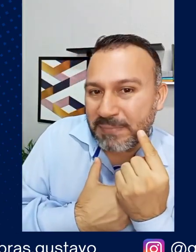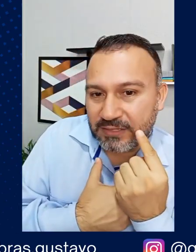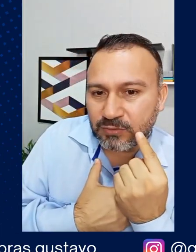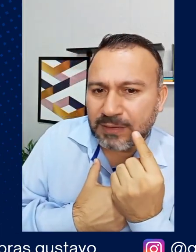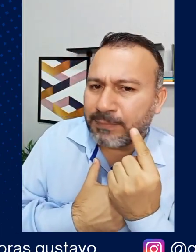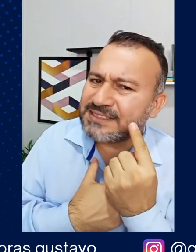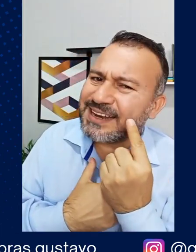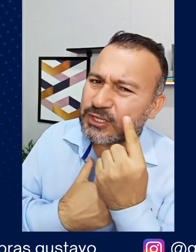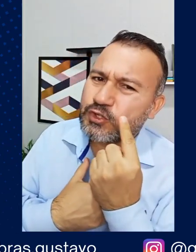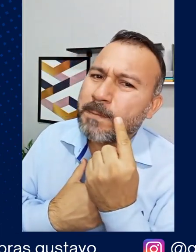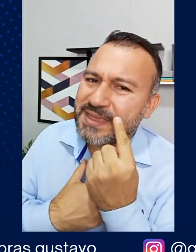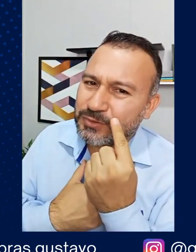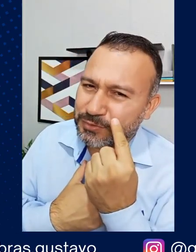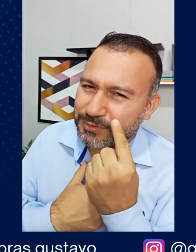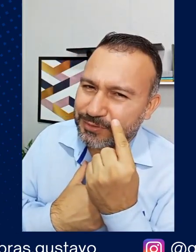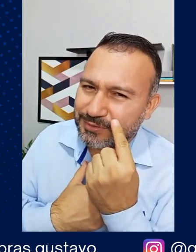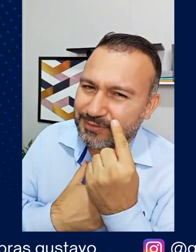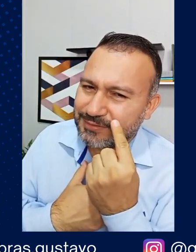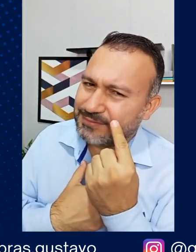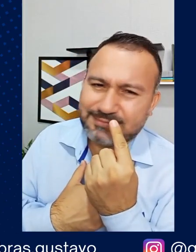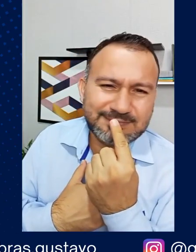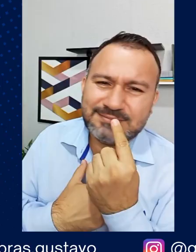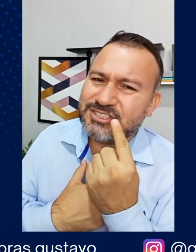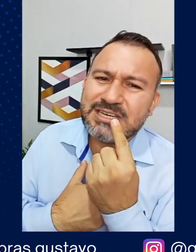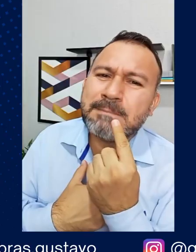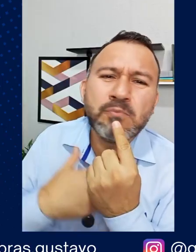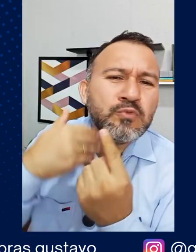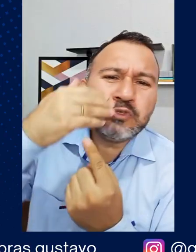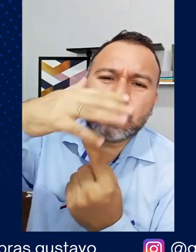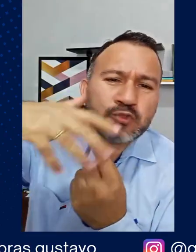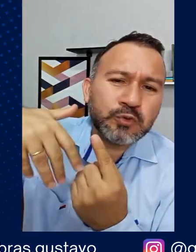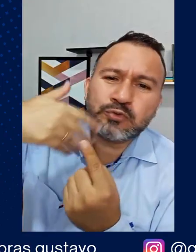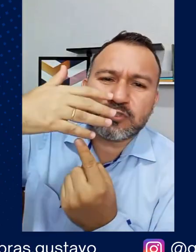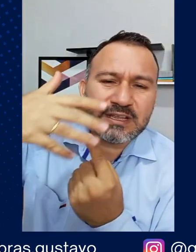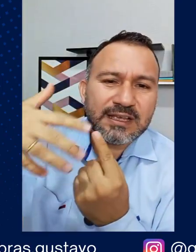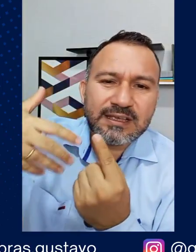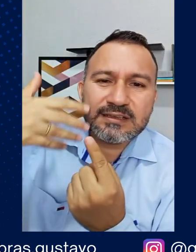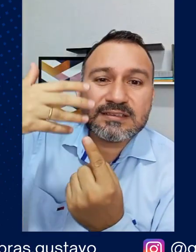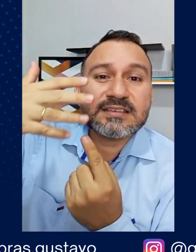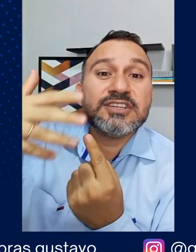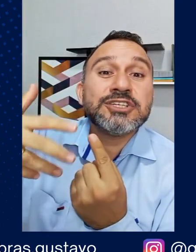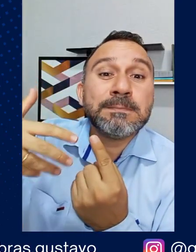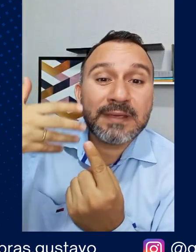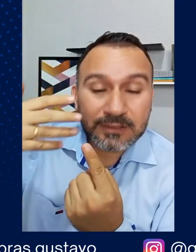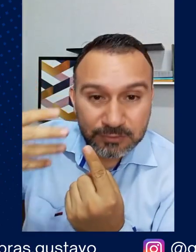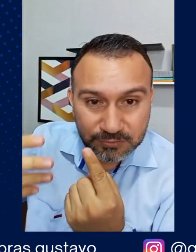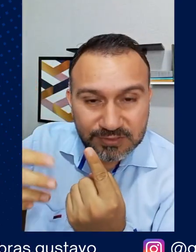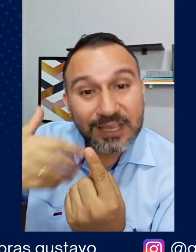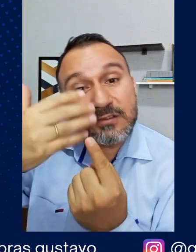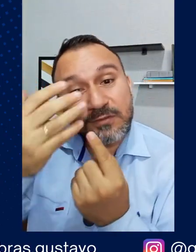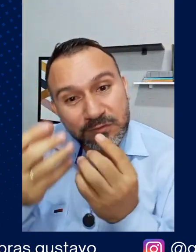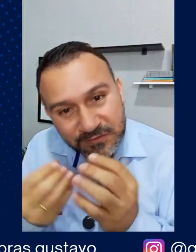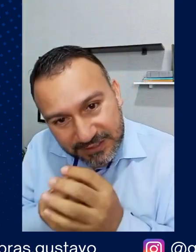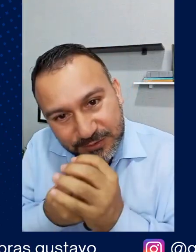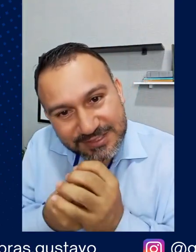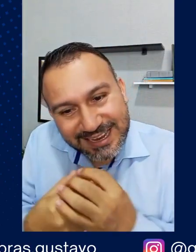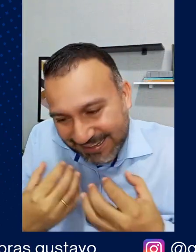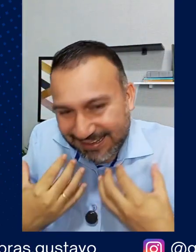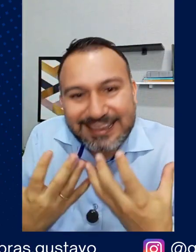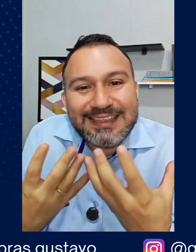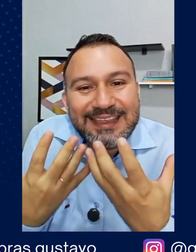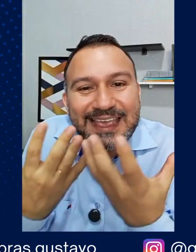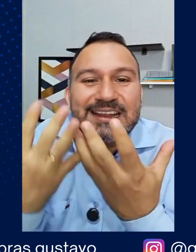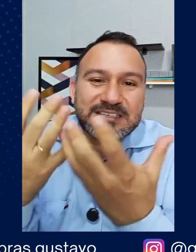estava com medo. Mas será que é só medo? Tinha muitos outros sentimentos